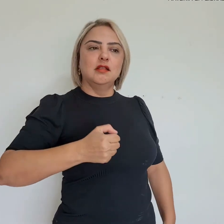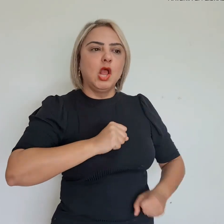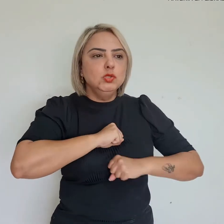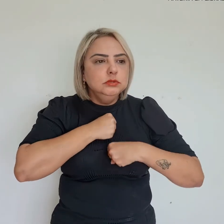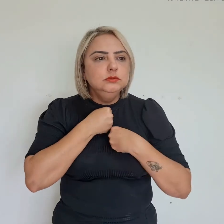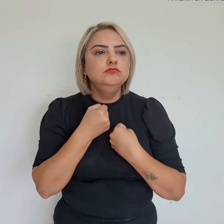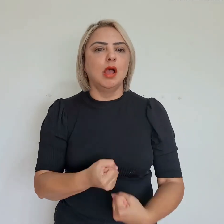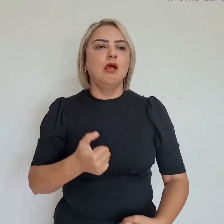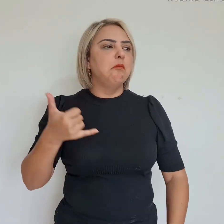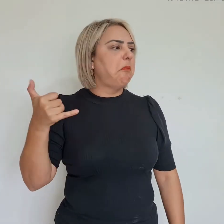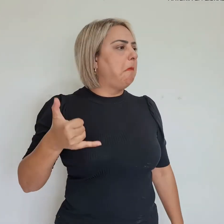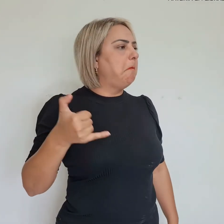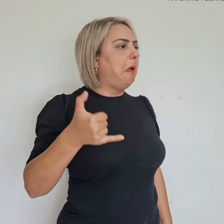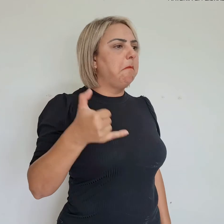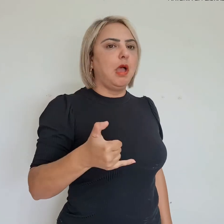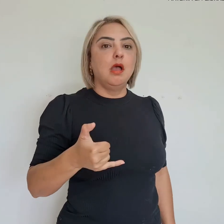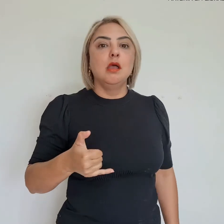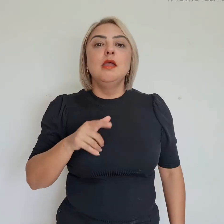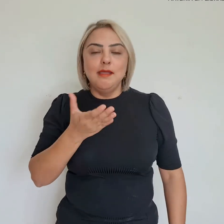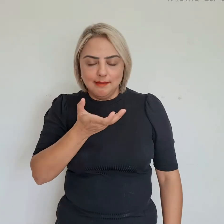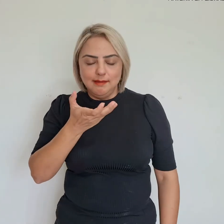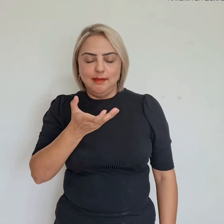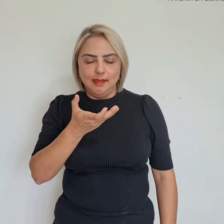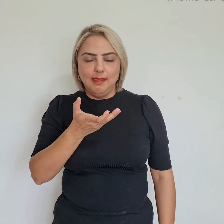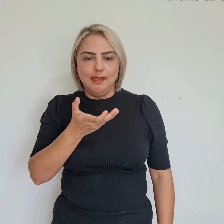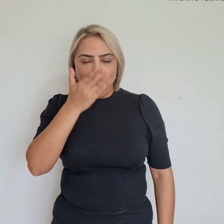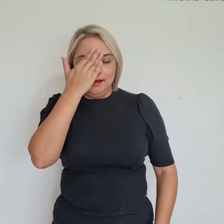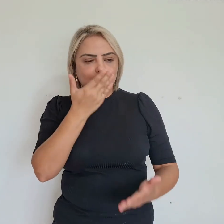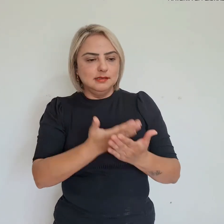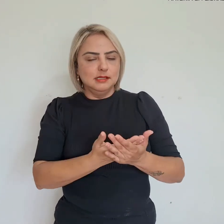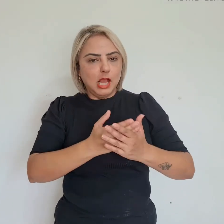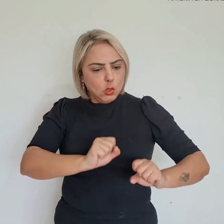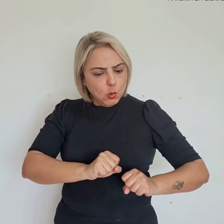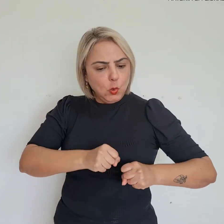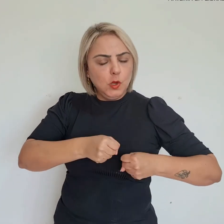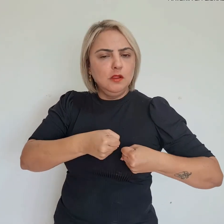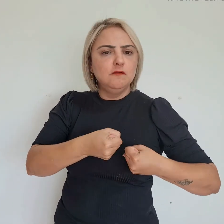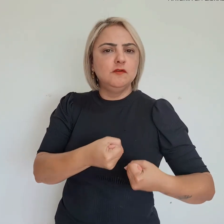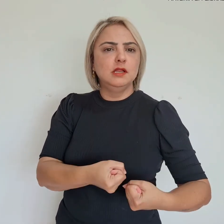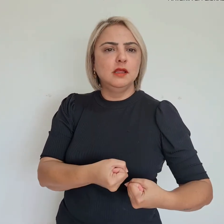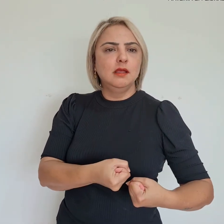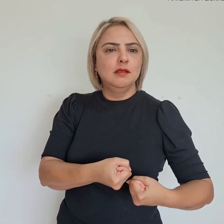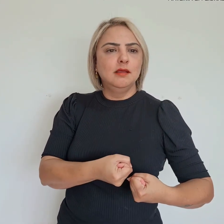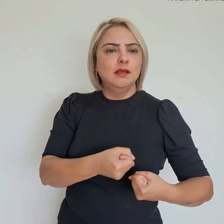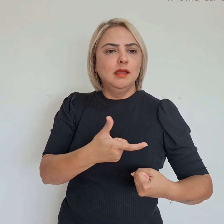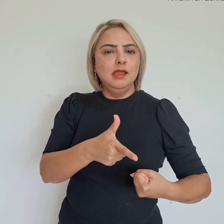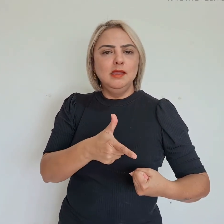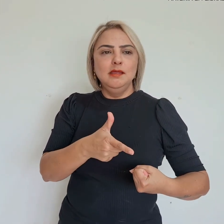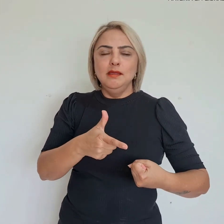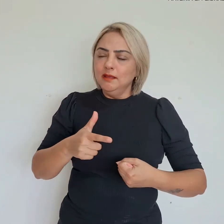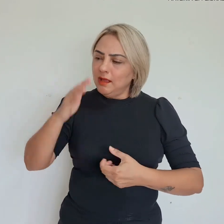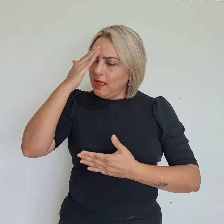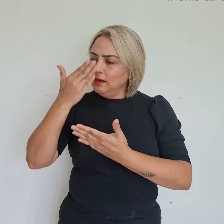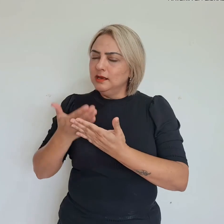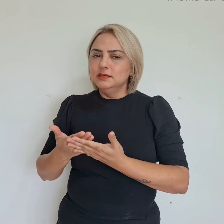armamento. Prefere apostar no enfrentamento em lugar de apostar na manutenção da